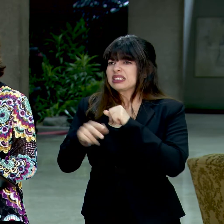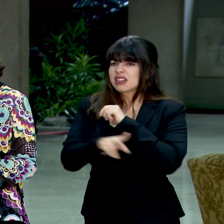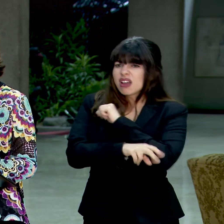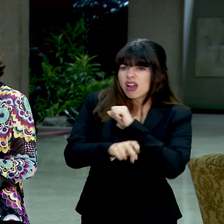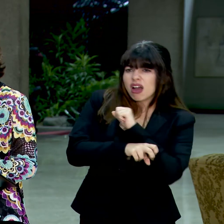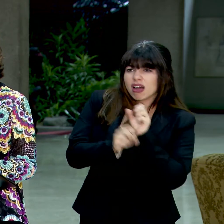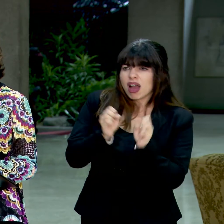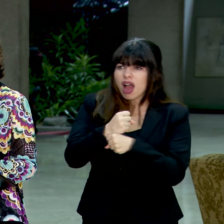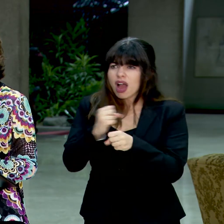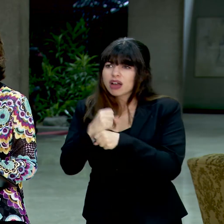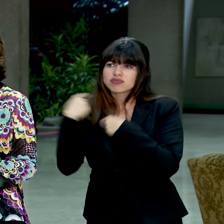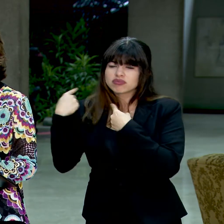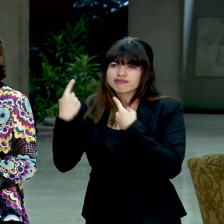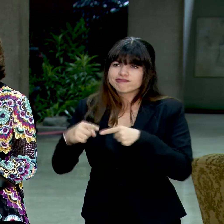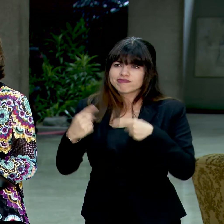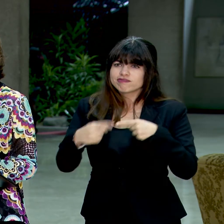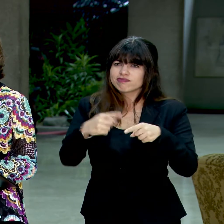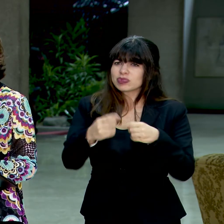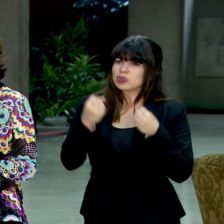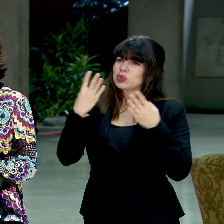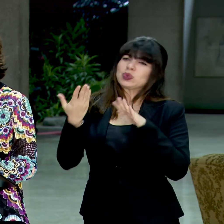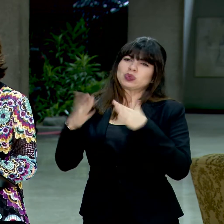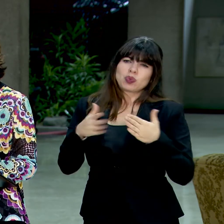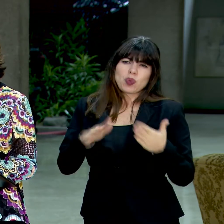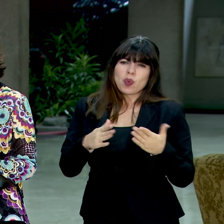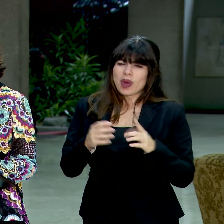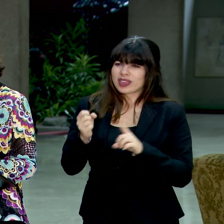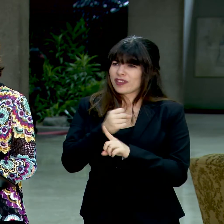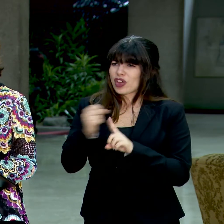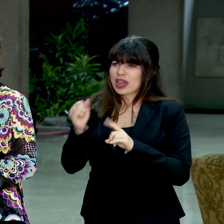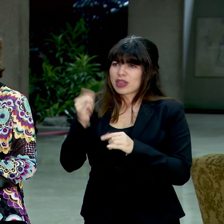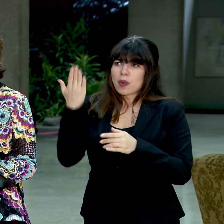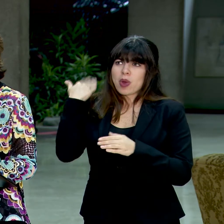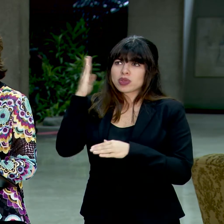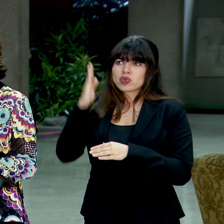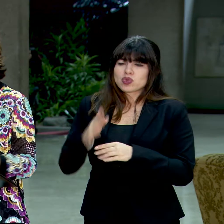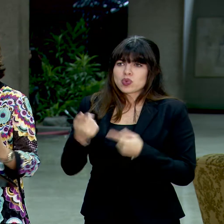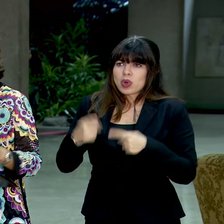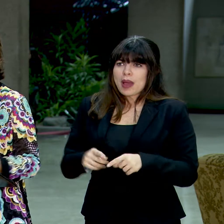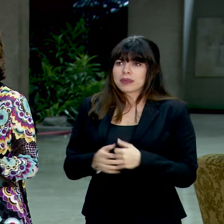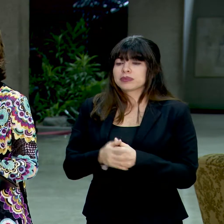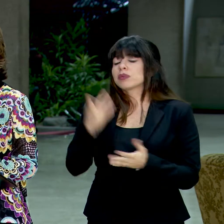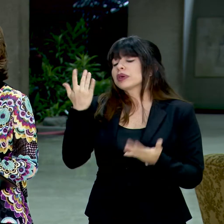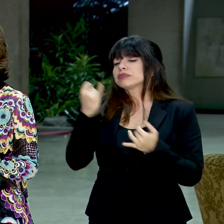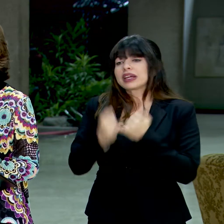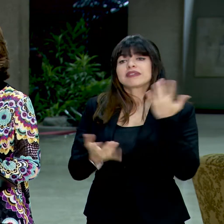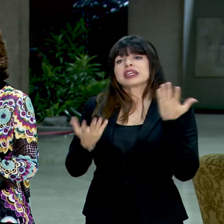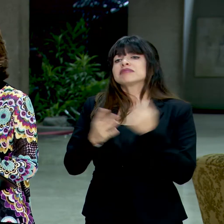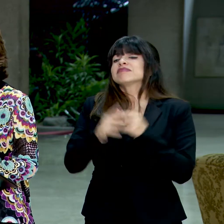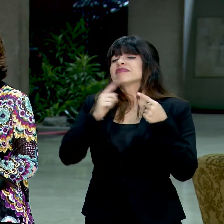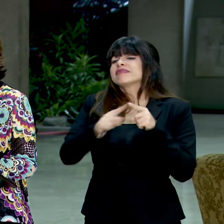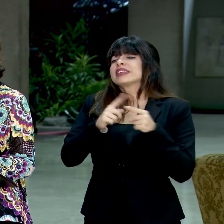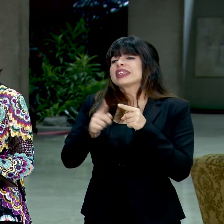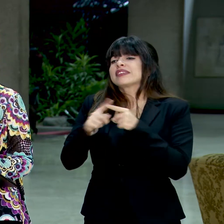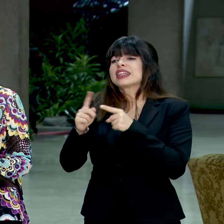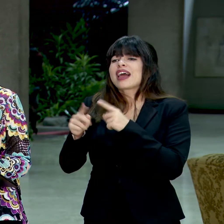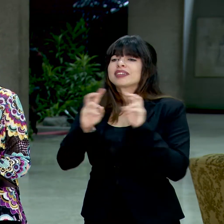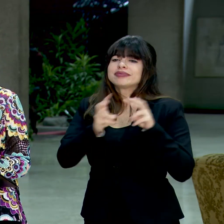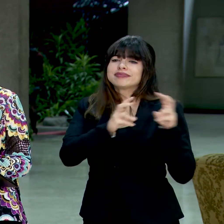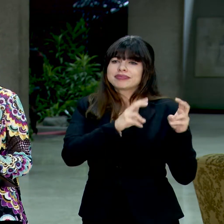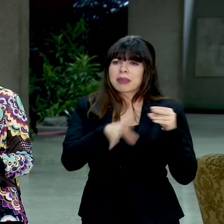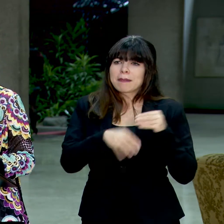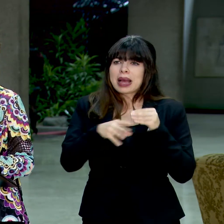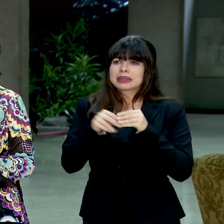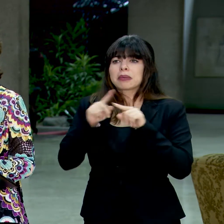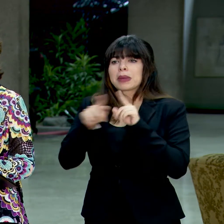fechorías que han ocasionado tantas muertes violentas como antes no se recordaba. Bueno, en fin, fueron básicamente varios temas